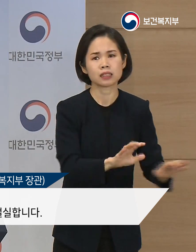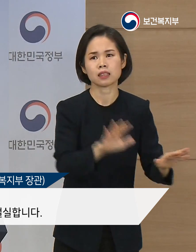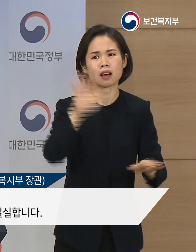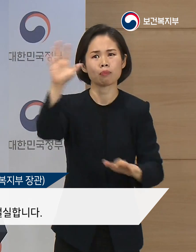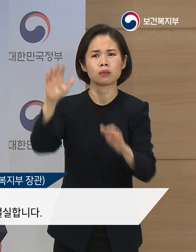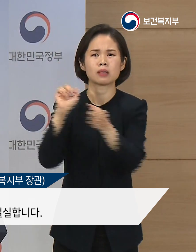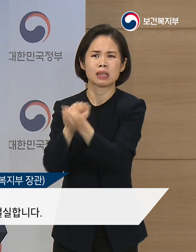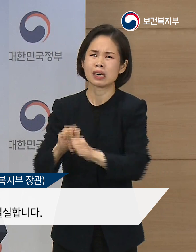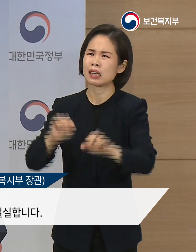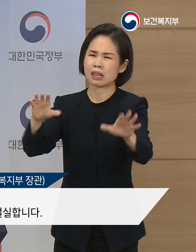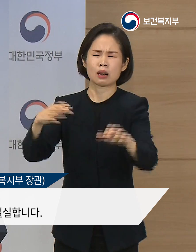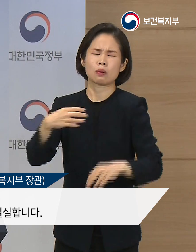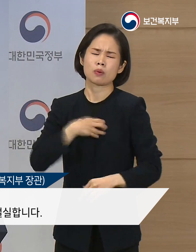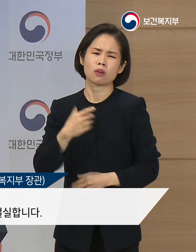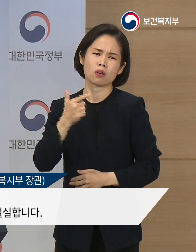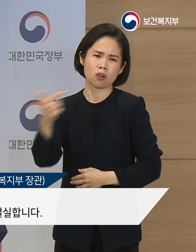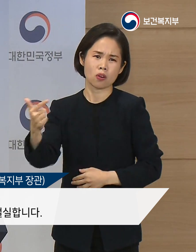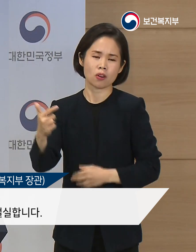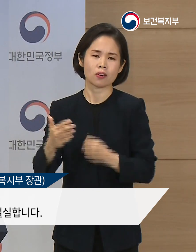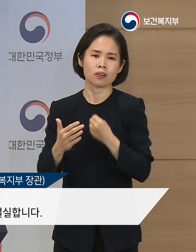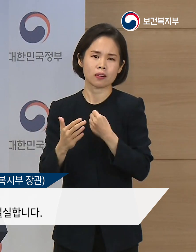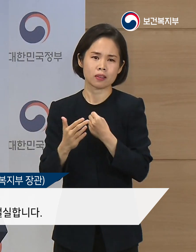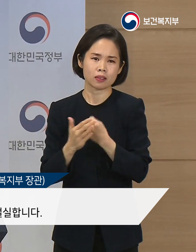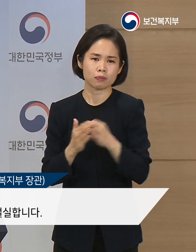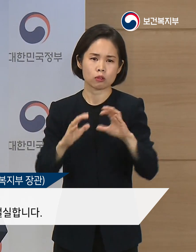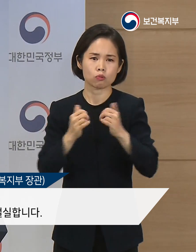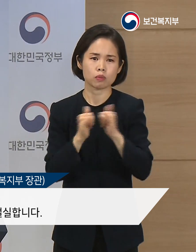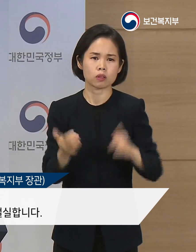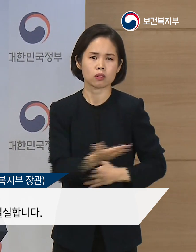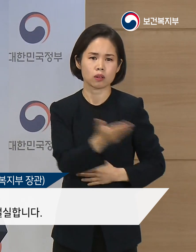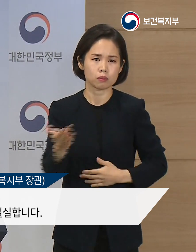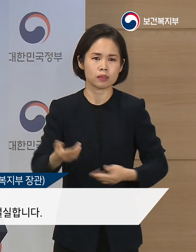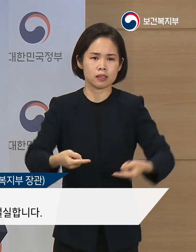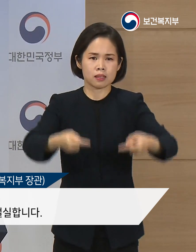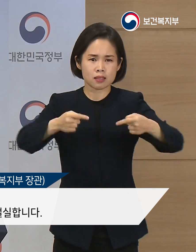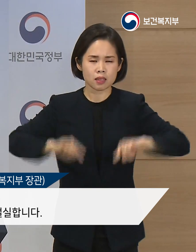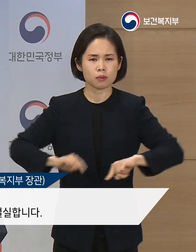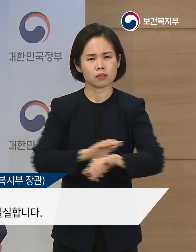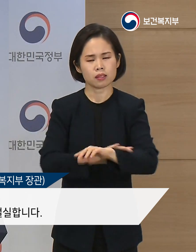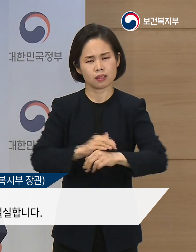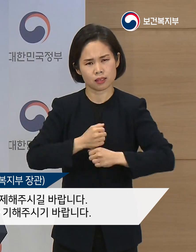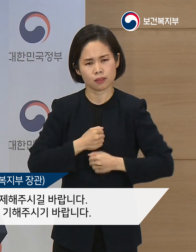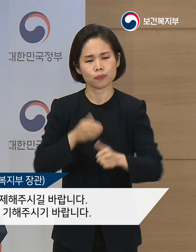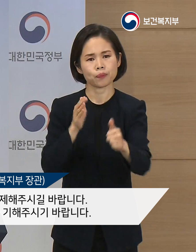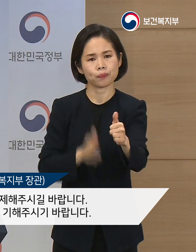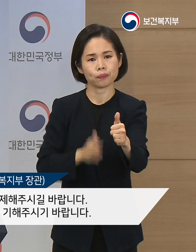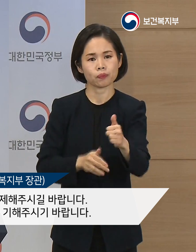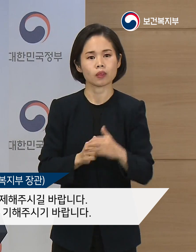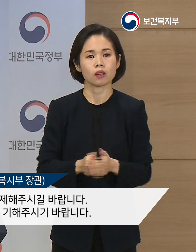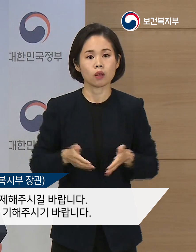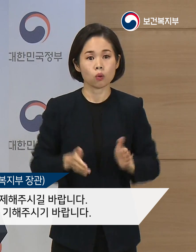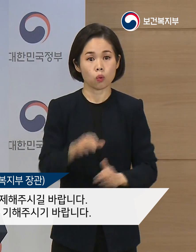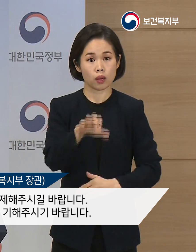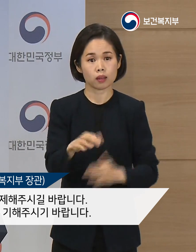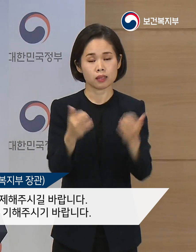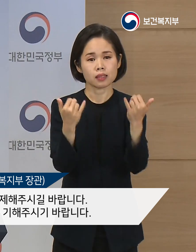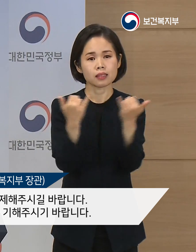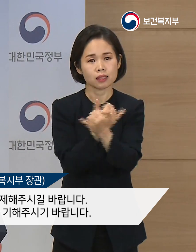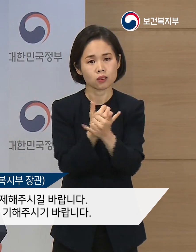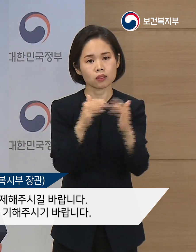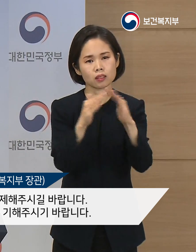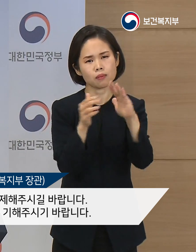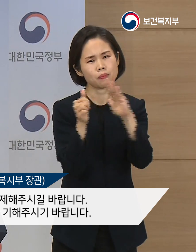있습니다. 국민 여러분의 적극적인 참여와 협조가 절실합니다. 고향이나 친지